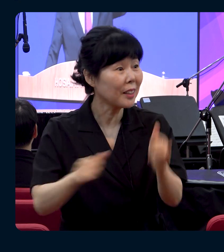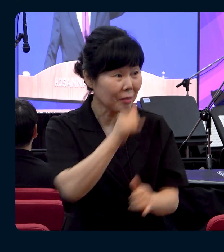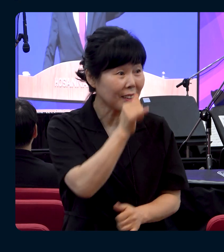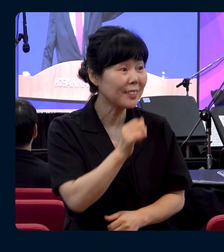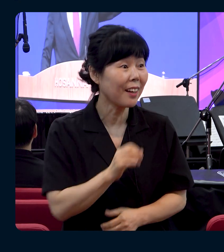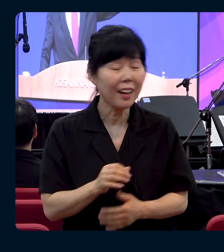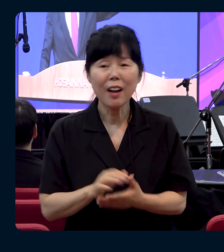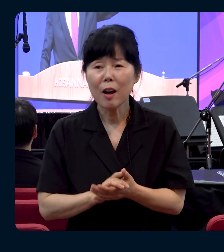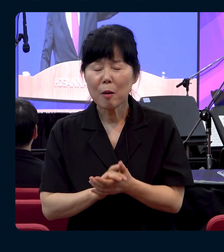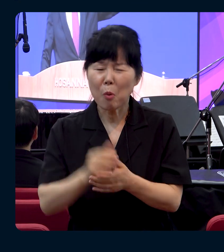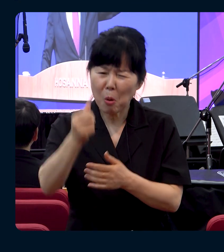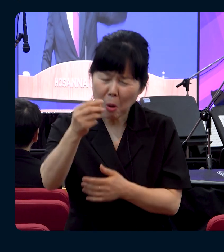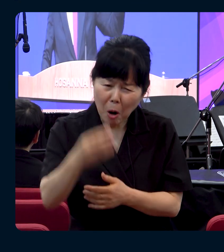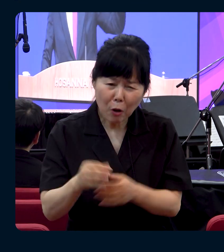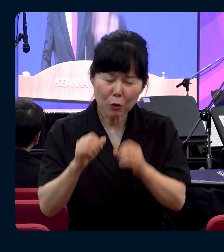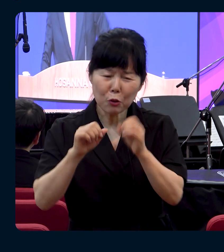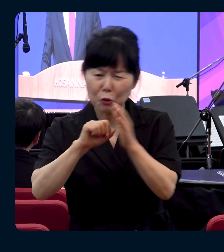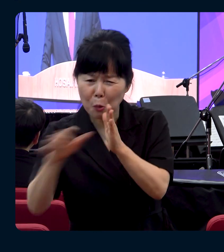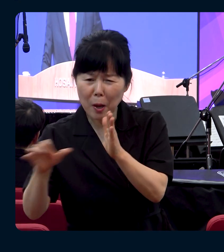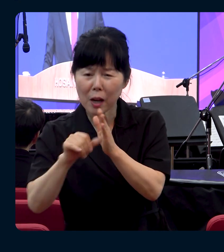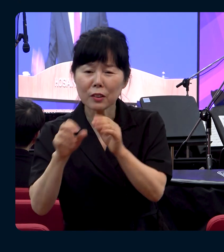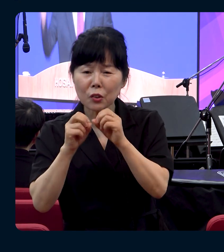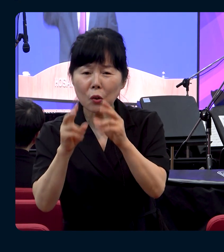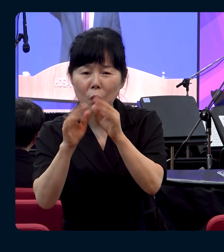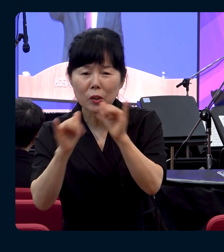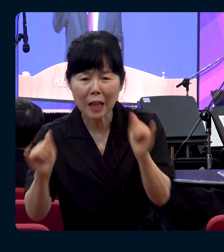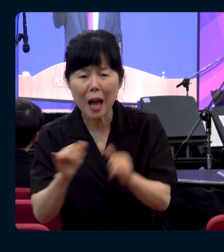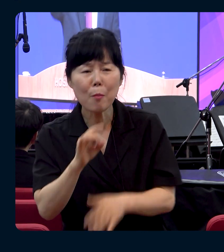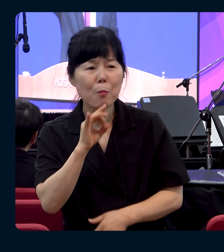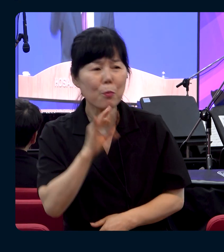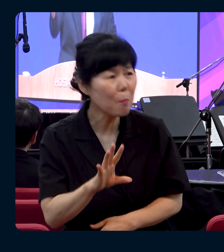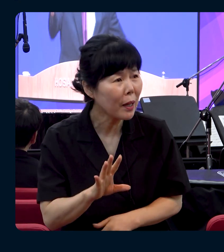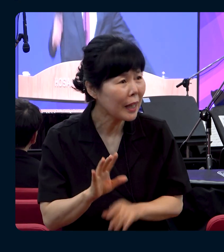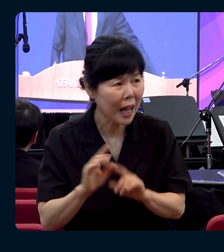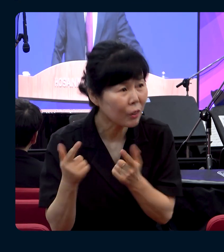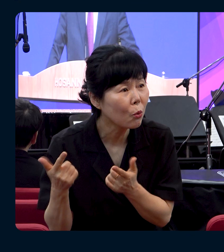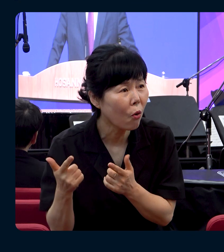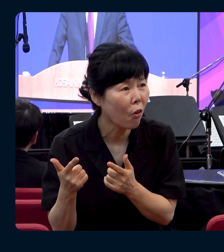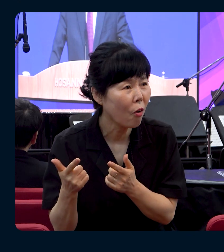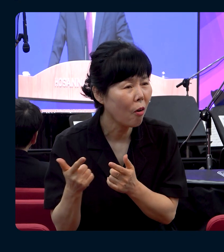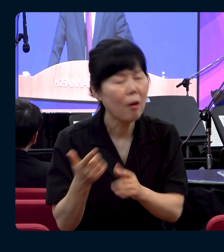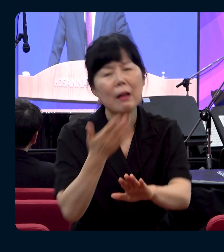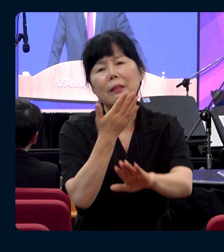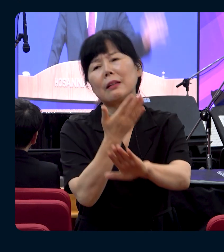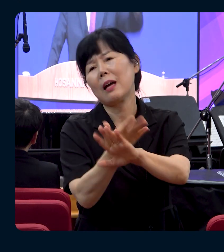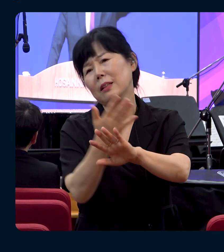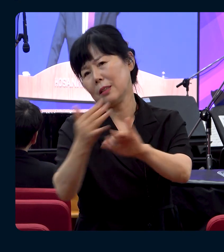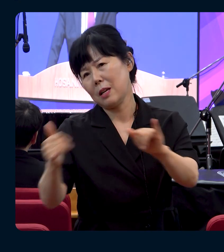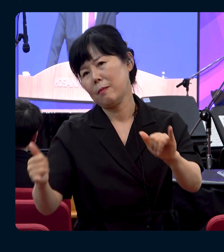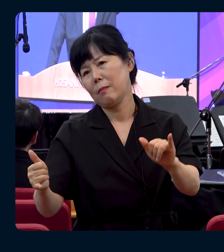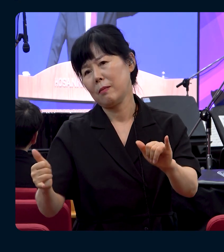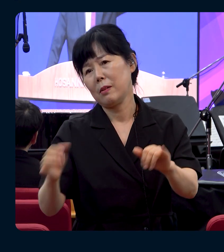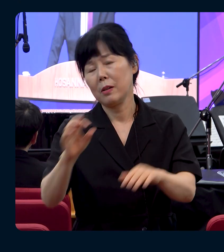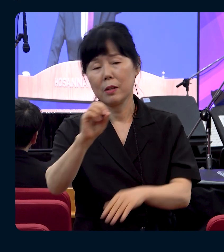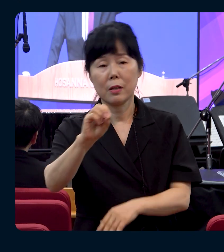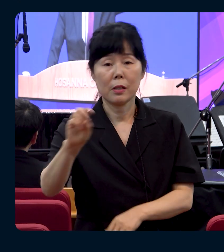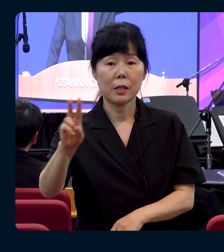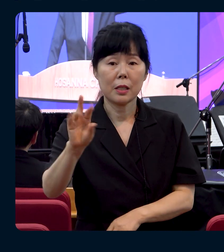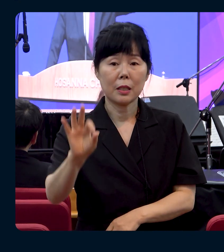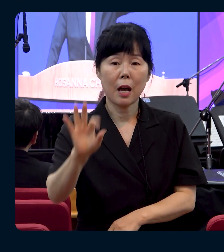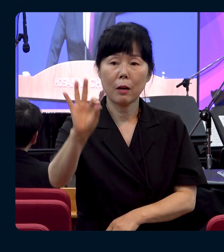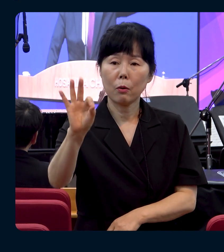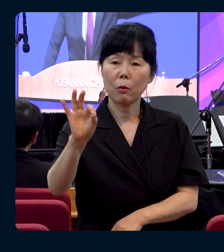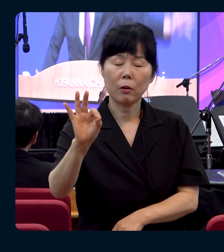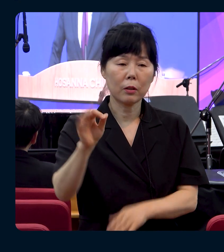그런 선교사님들 때문에 그래서만 된 게 아니에요. 사실은 그들보다 훨씬 더 많은, 양화진 가보세요. 그 무덤